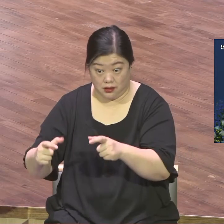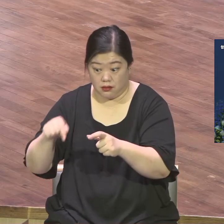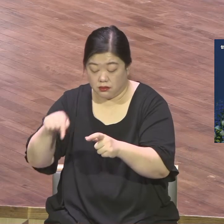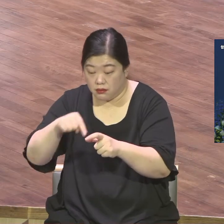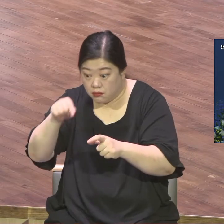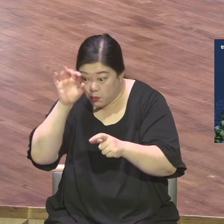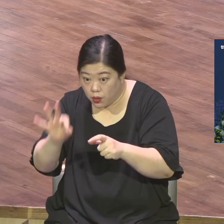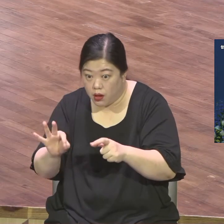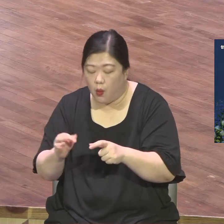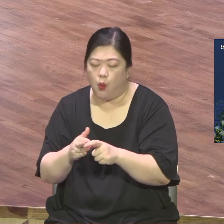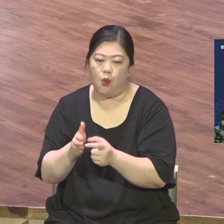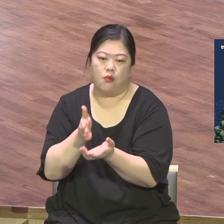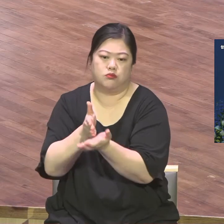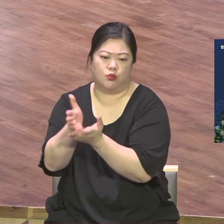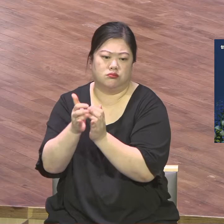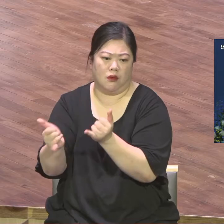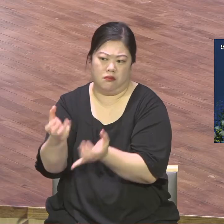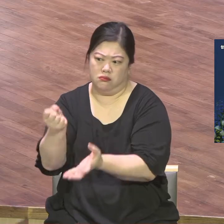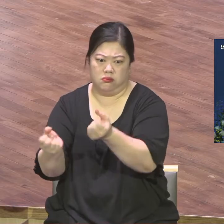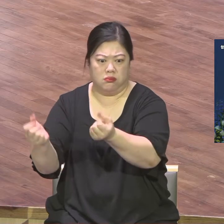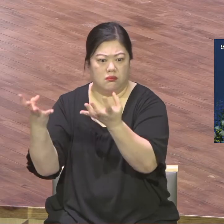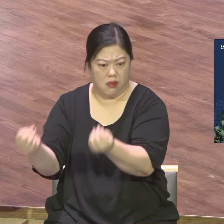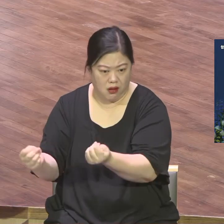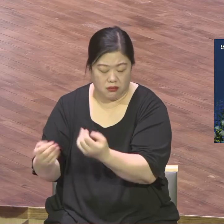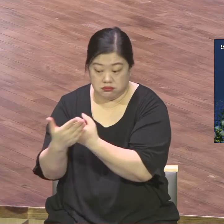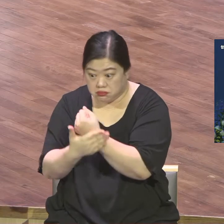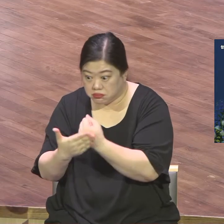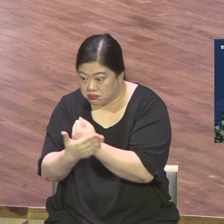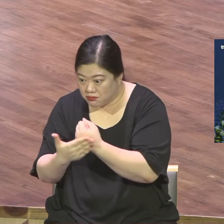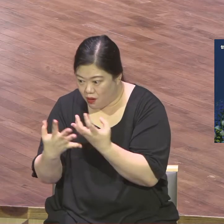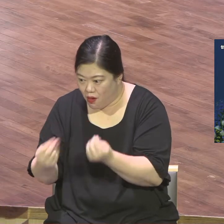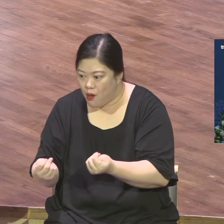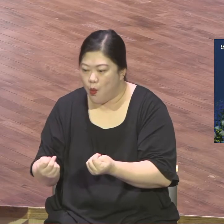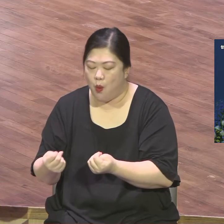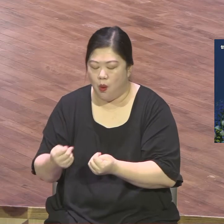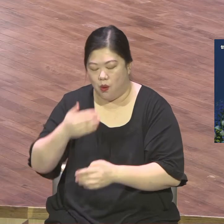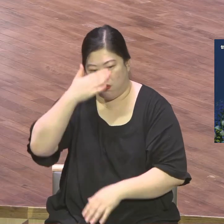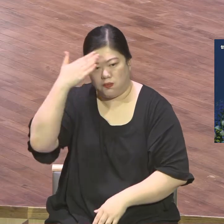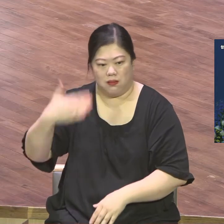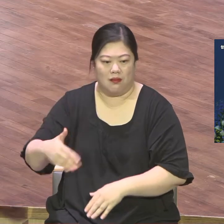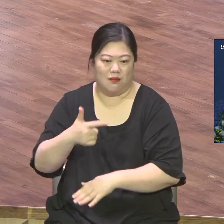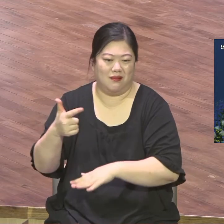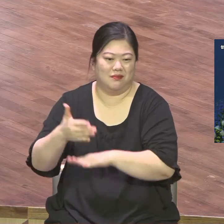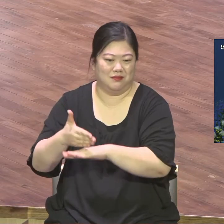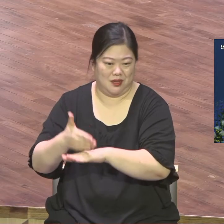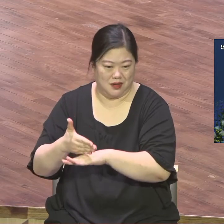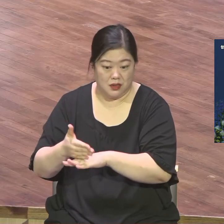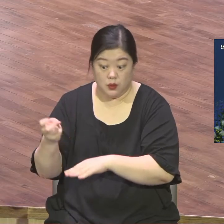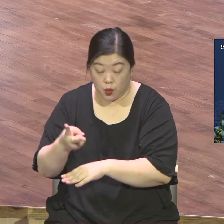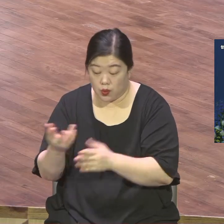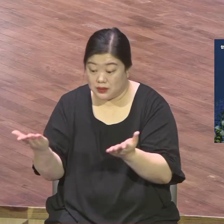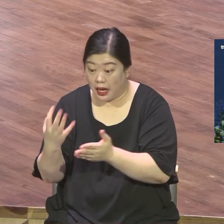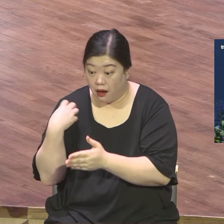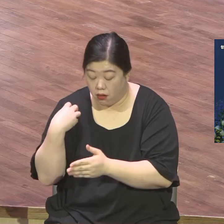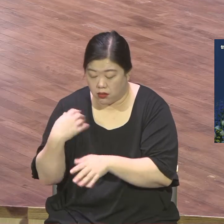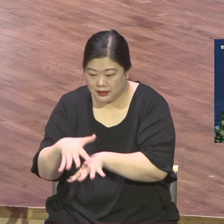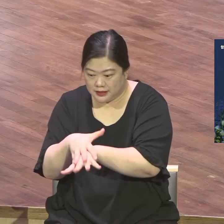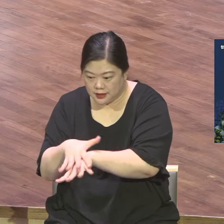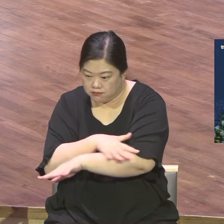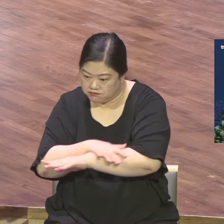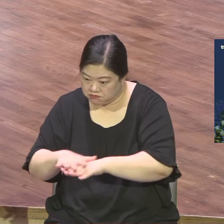가지고 큰 은혜를 많이 받고 그렇게 힘있는 사역, 열매 맺는 사역, 지속할 수 있는 시스템을 깔고